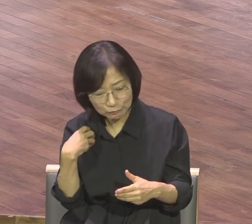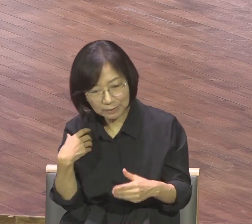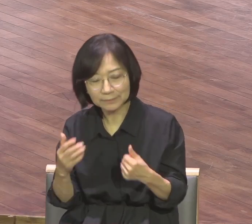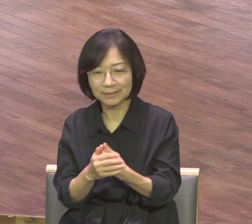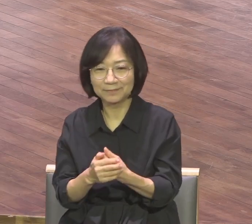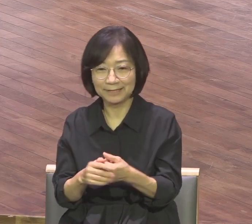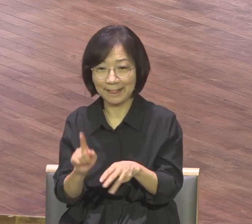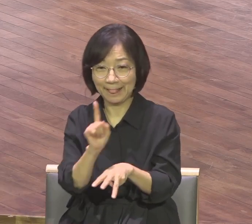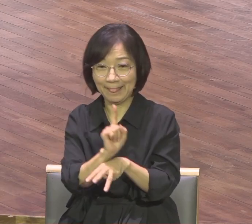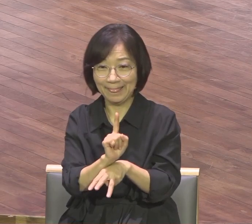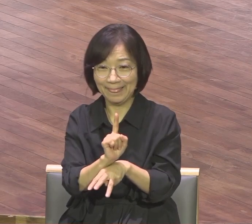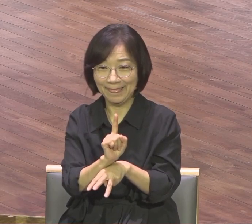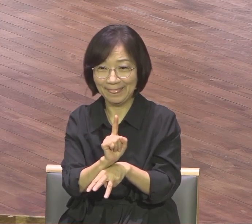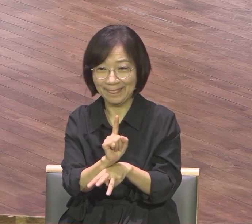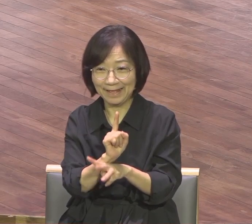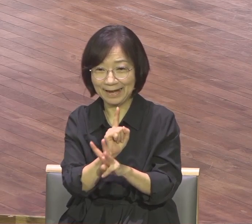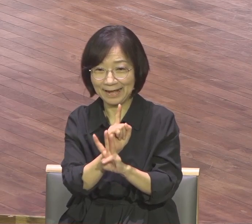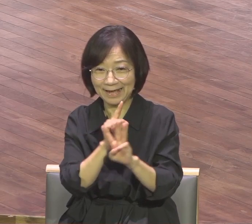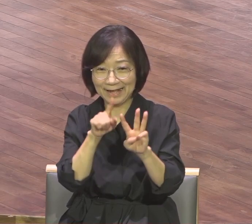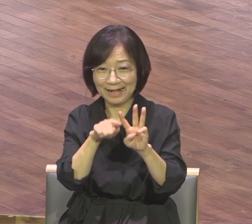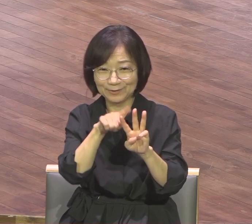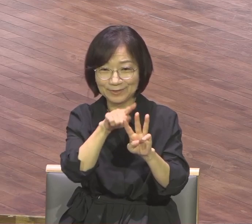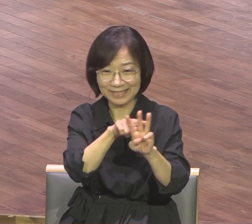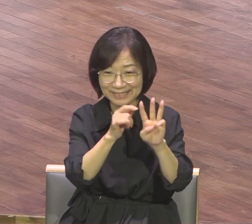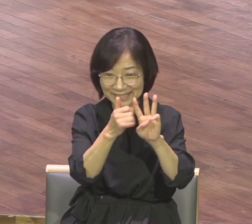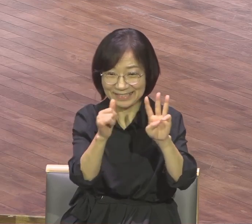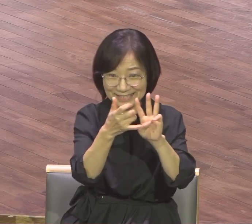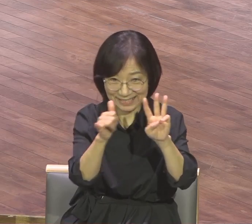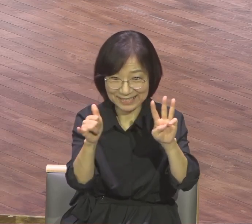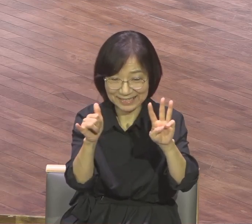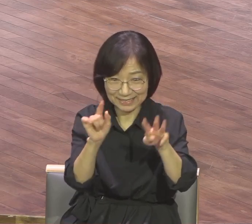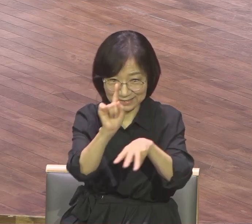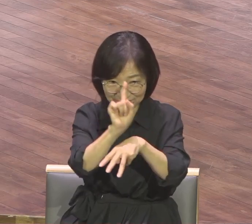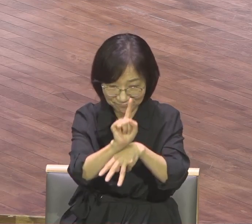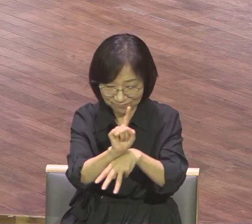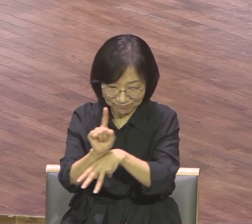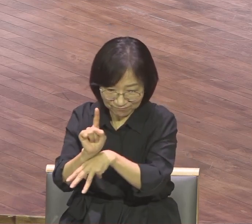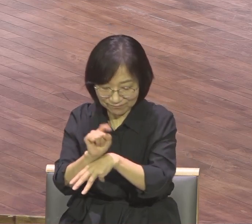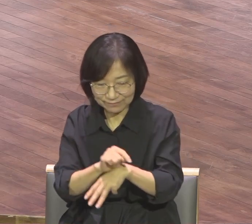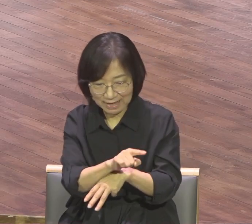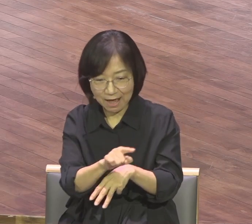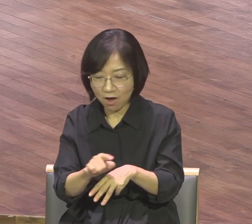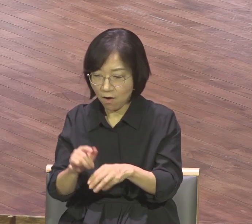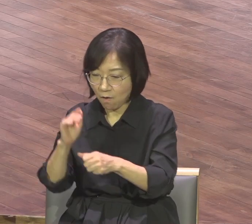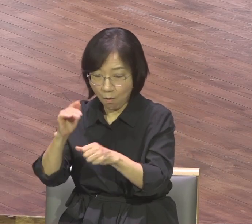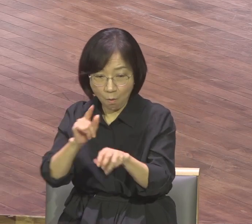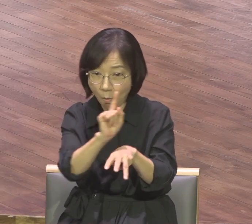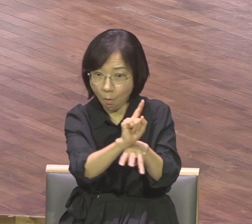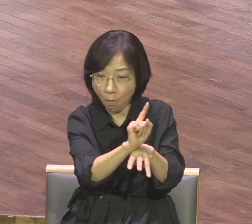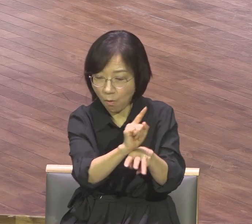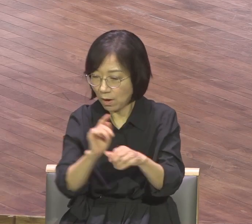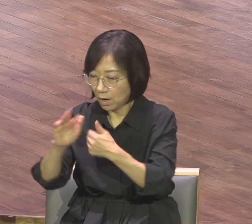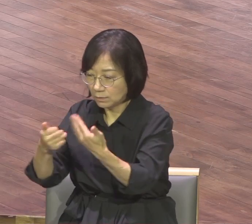구성해서 섬기는 건 성경적 겸손입니다. 성경적 겸손 모델이에요. 3.1조가